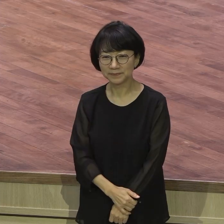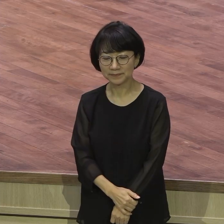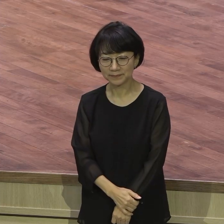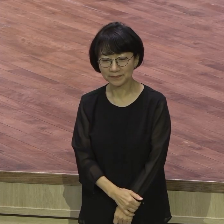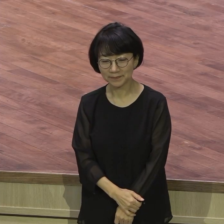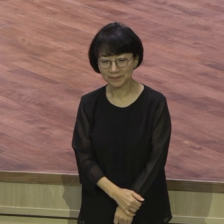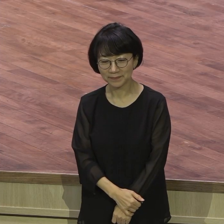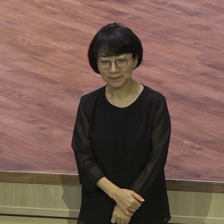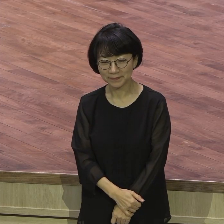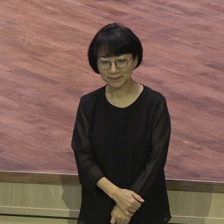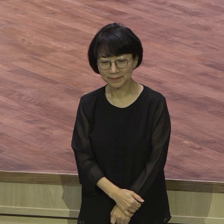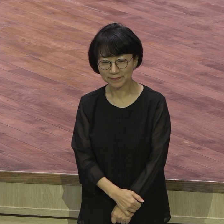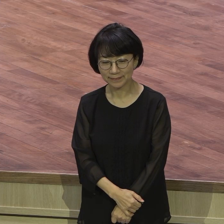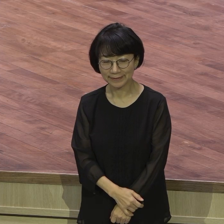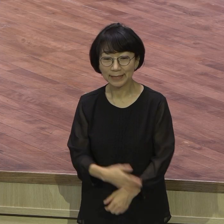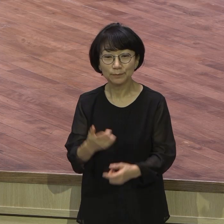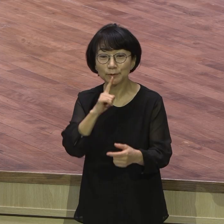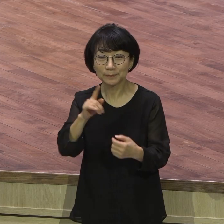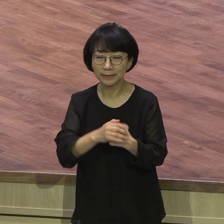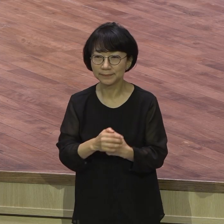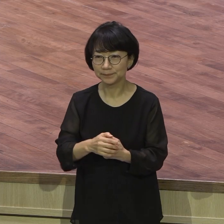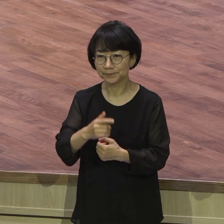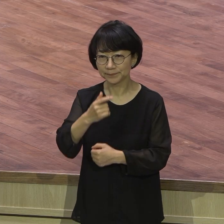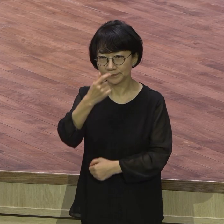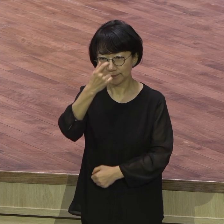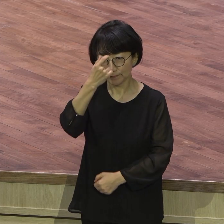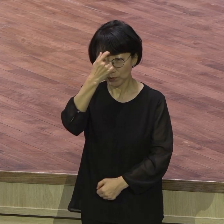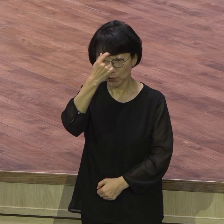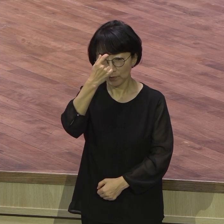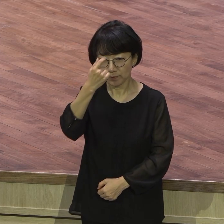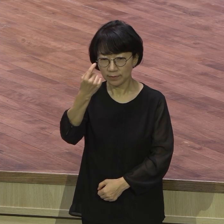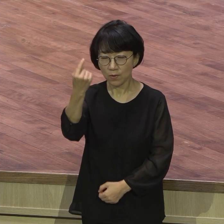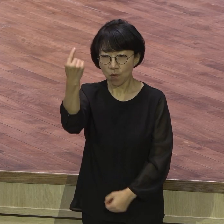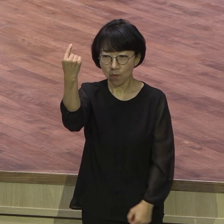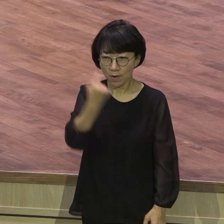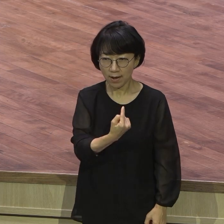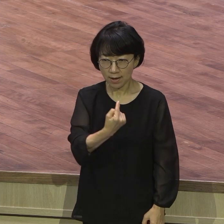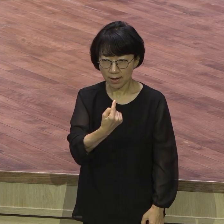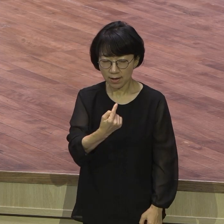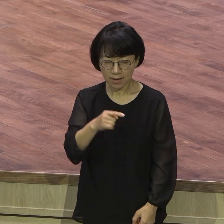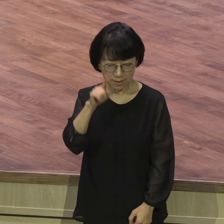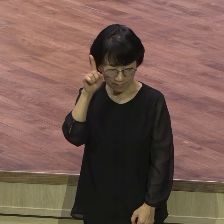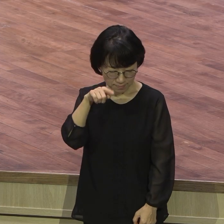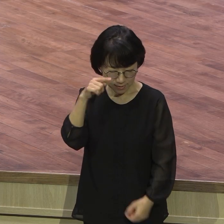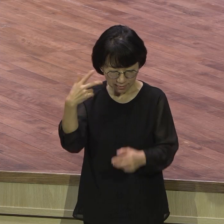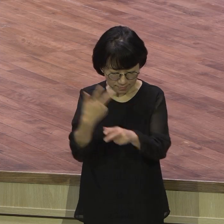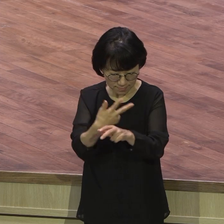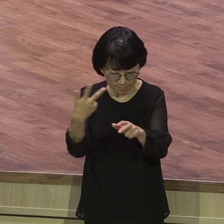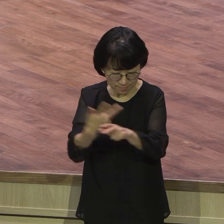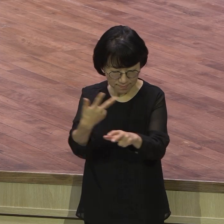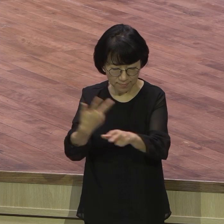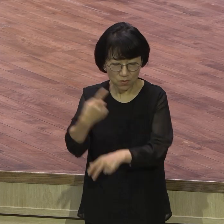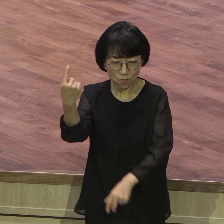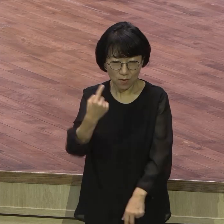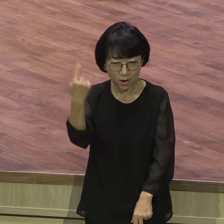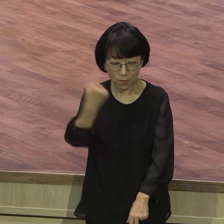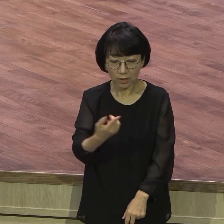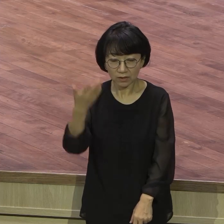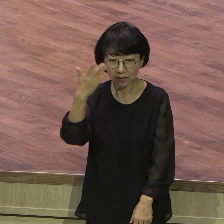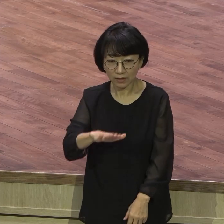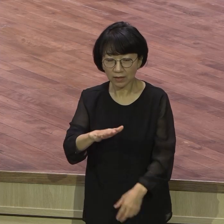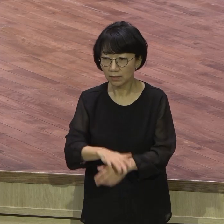착실하게 나야 나오긴 잘 나와 착실하게 잘 나와 일관성 이기사 전혀 영통성이 없어요 방향이